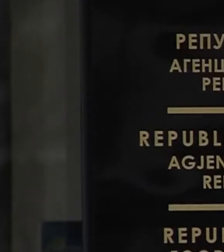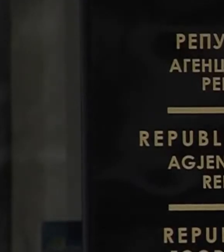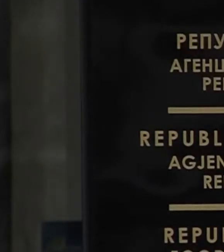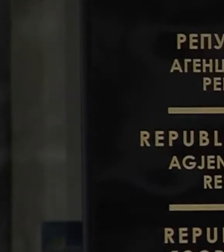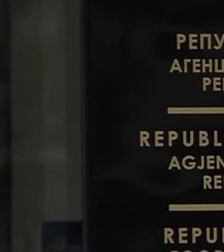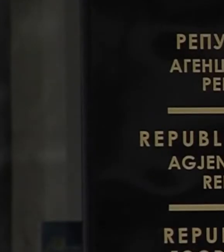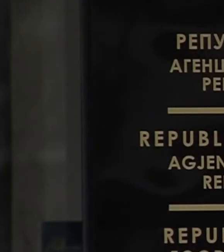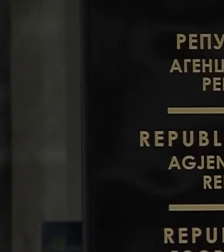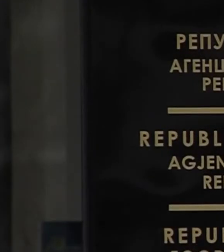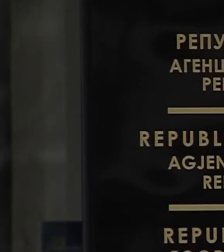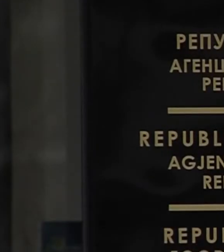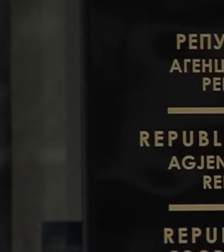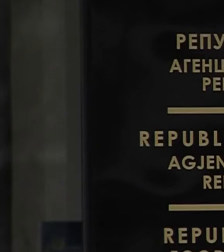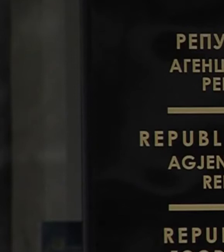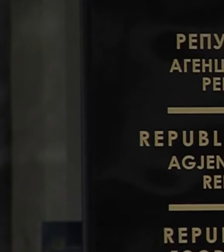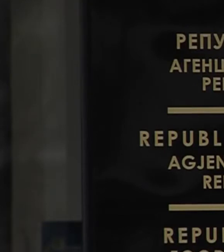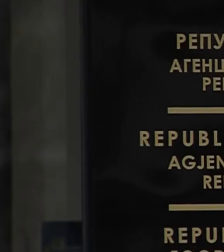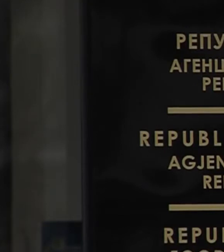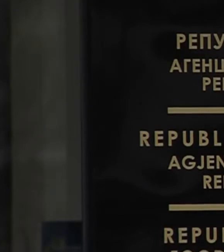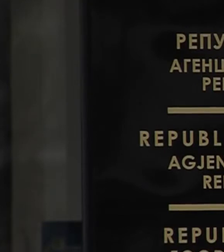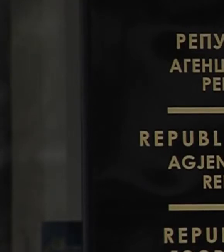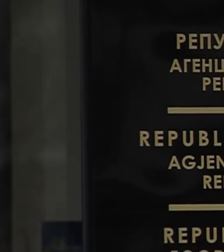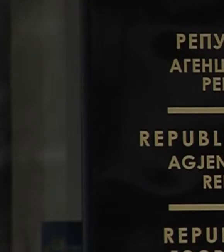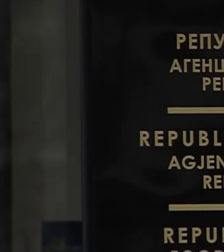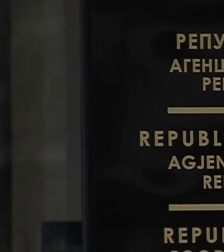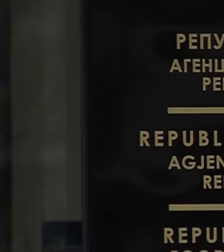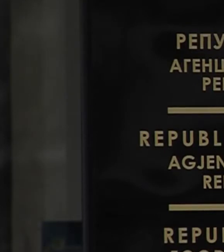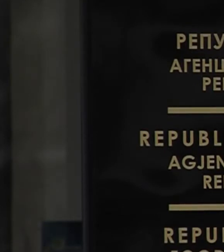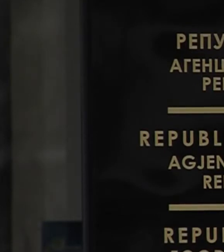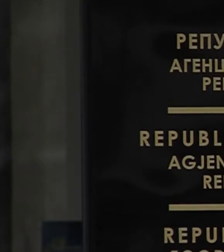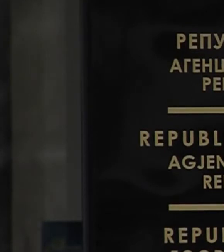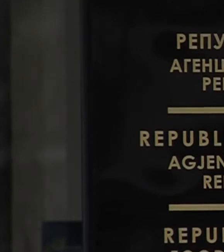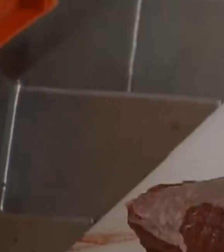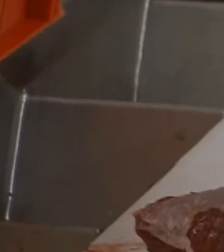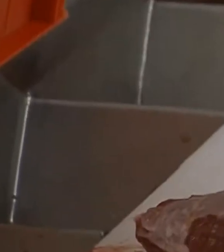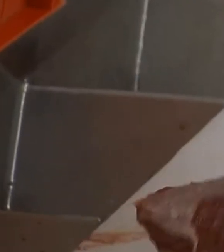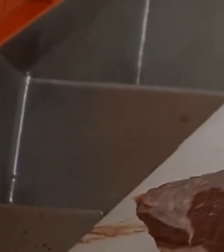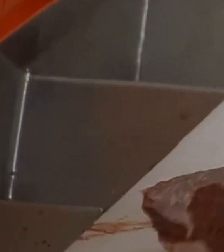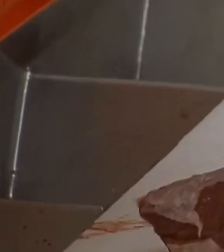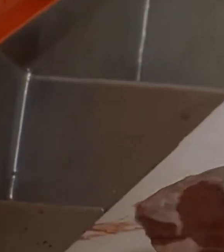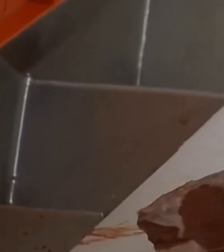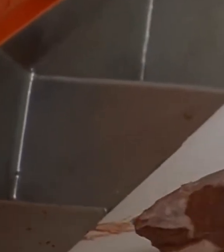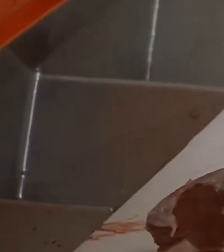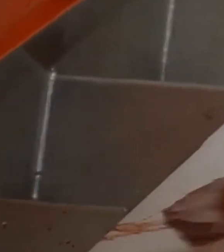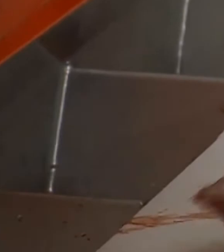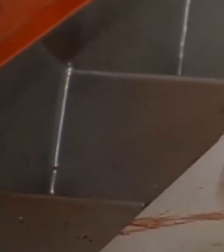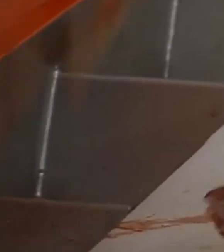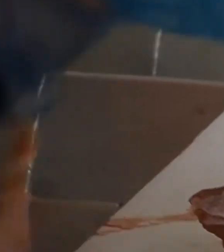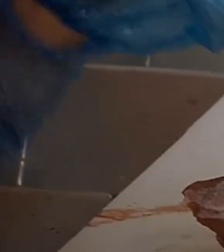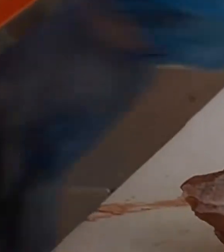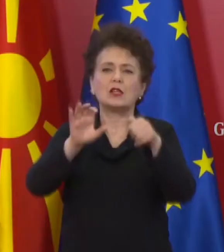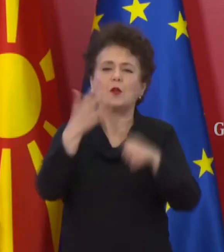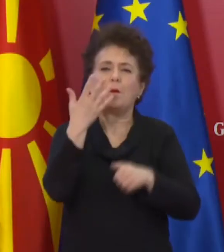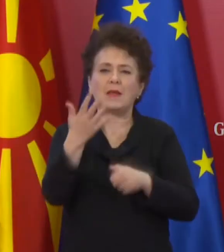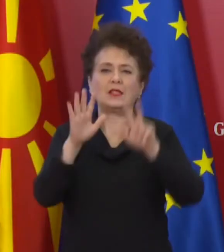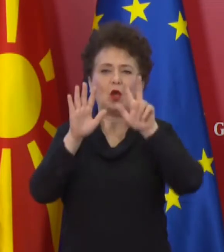ka kryer 9.658 mbikëqyrje brenda kësaj periudhe. Dhe aktualisht po vazhdon me dinamik të njëjtë të